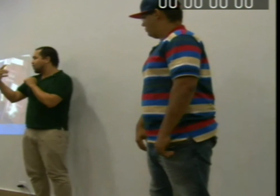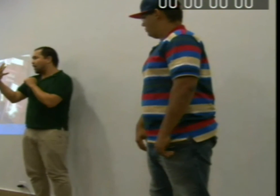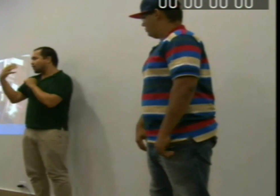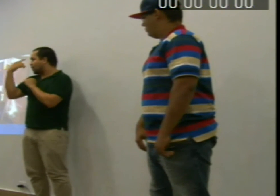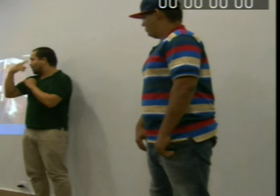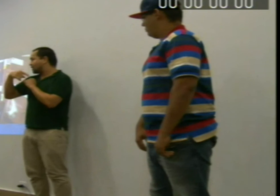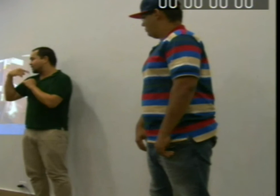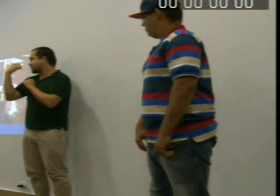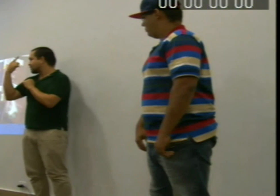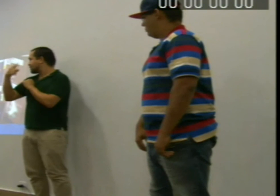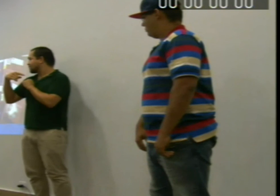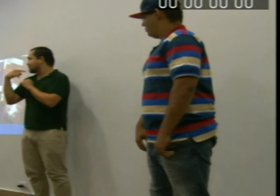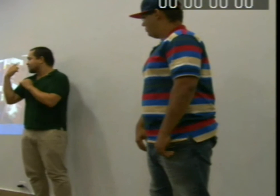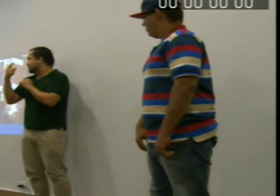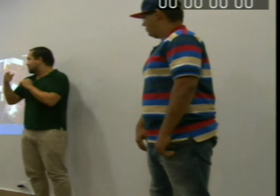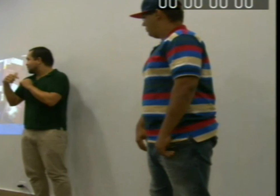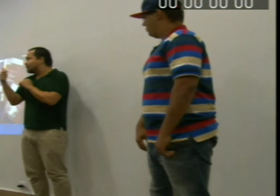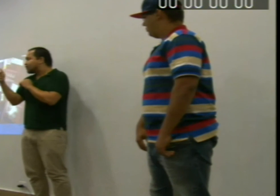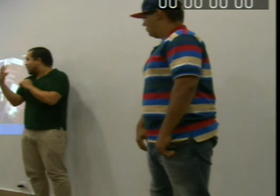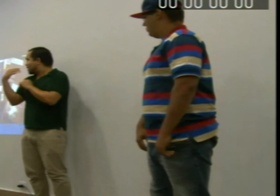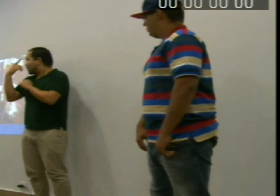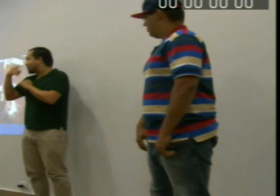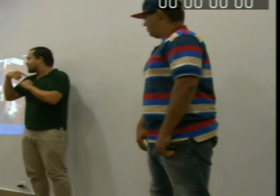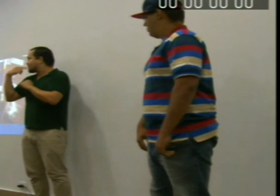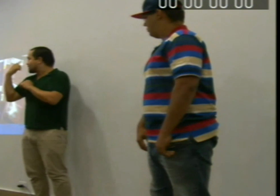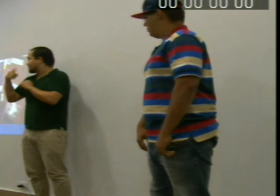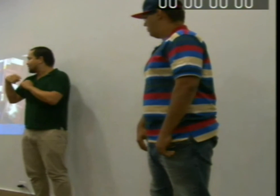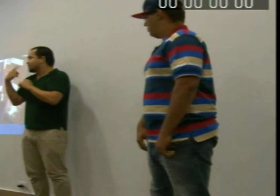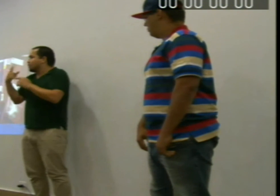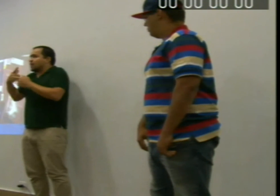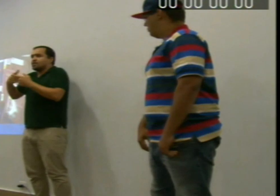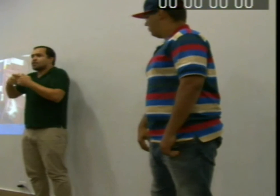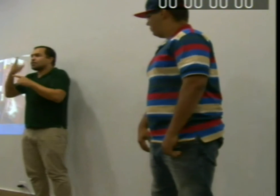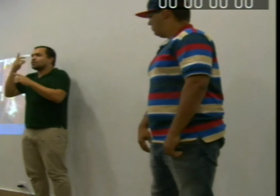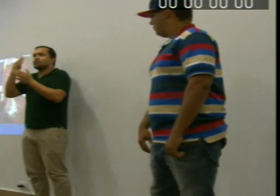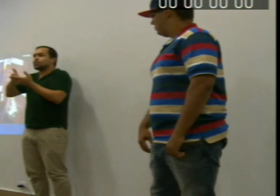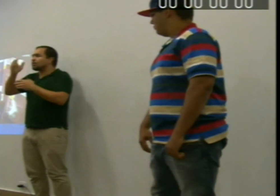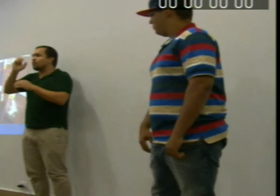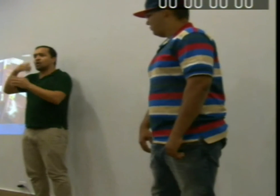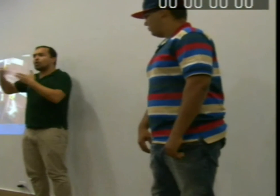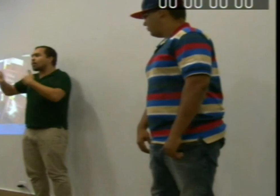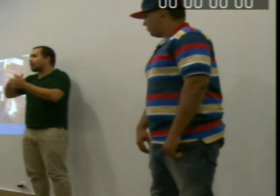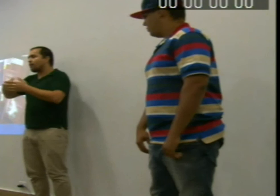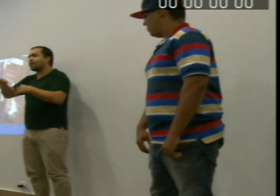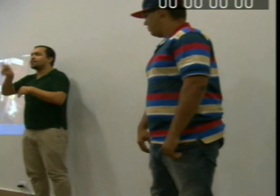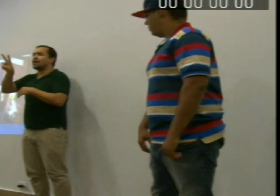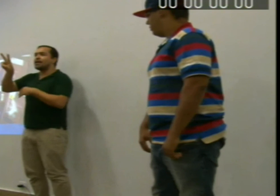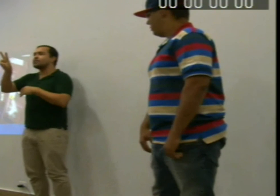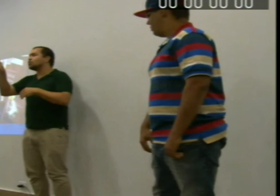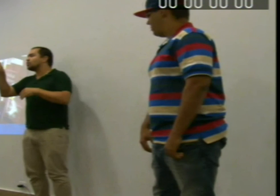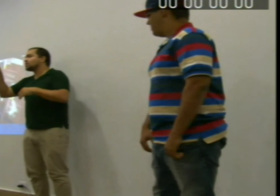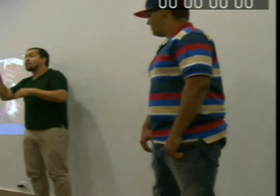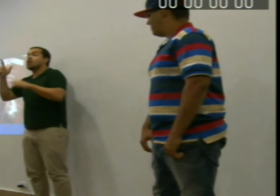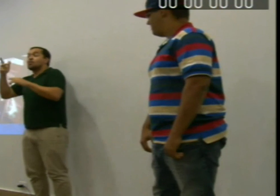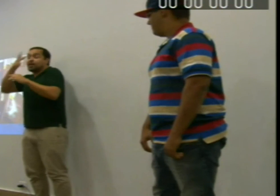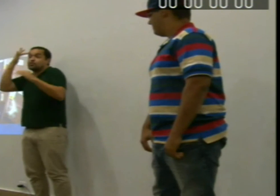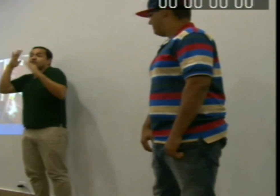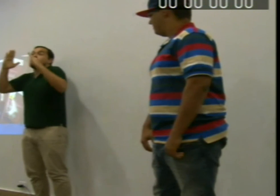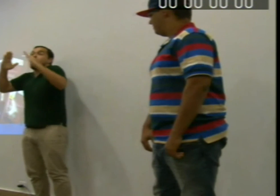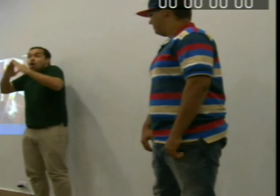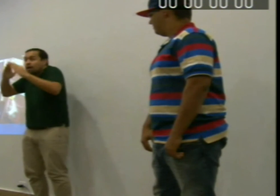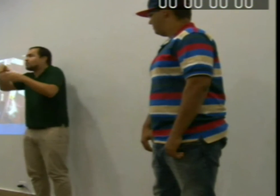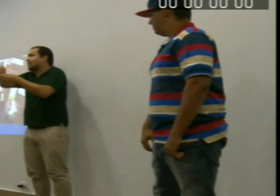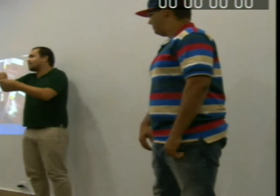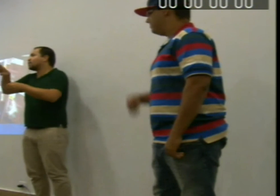24 horas 24 horas que as pessoas estudam a qualquer hora três duas porque as